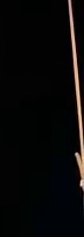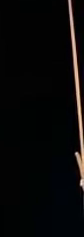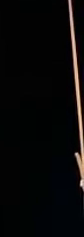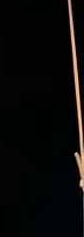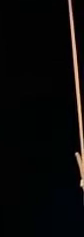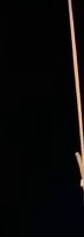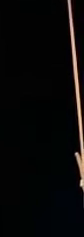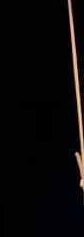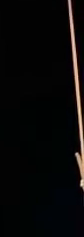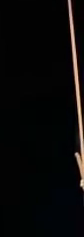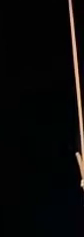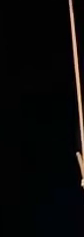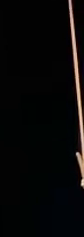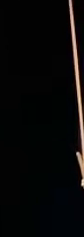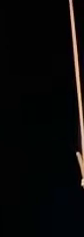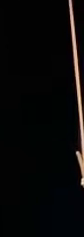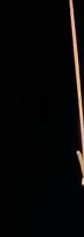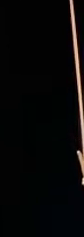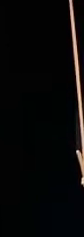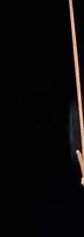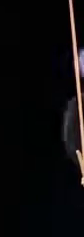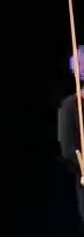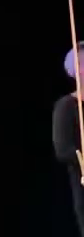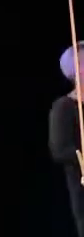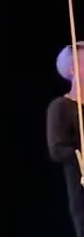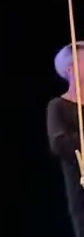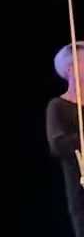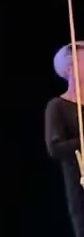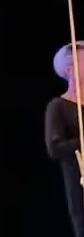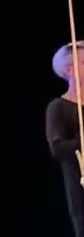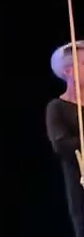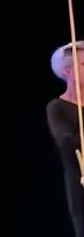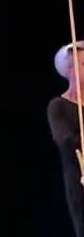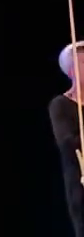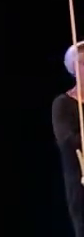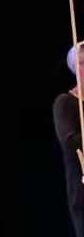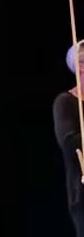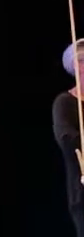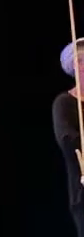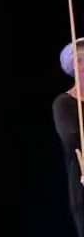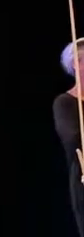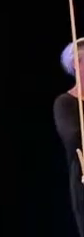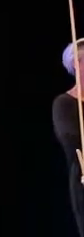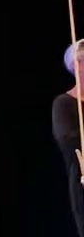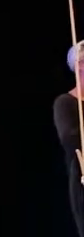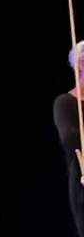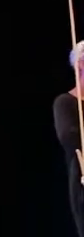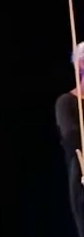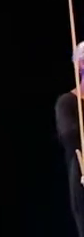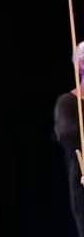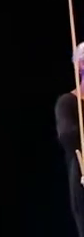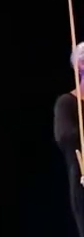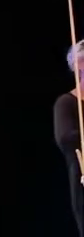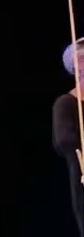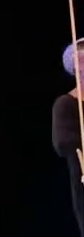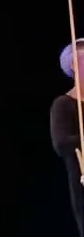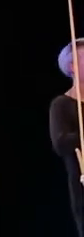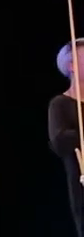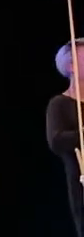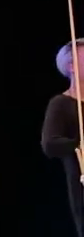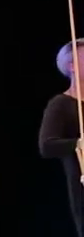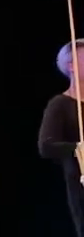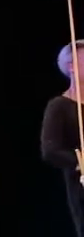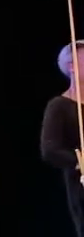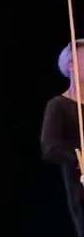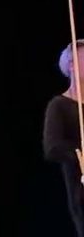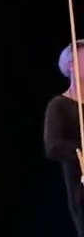Och tog luften ur alla klimatengagerade, inklusive Svante Axelsson här borta, som var tvungen att gå på Yasuragis bad typ